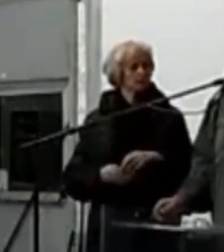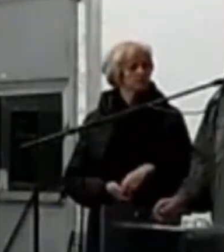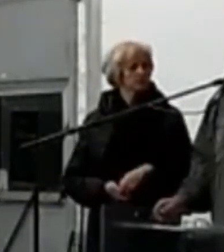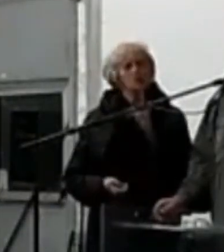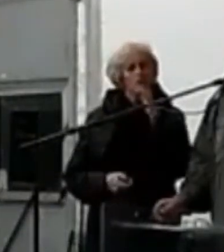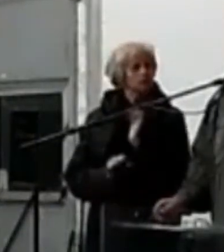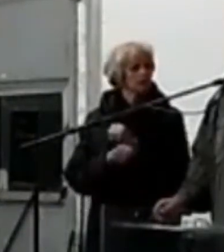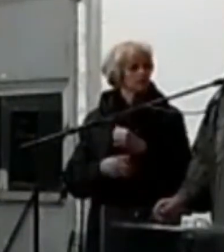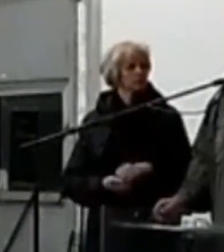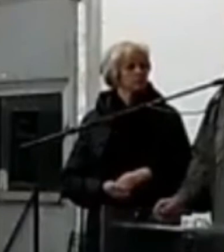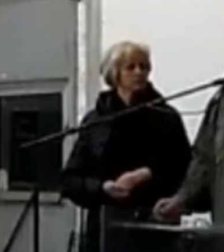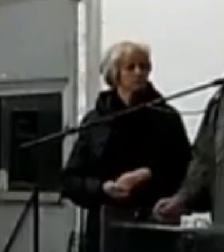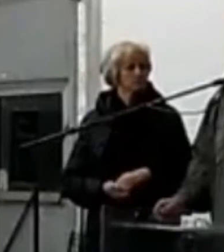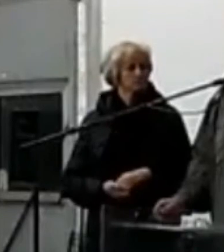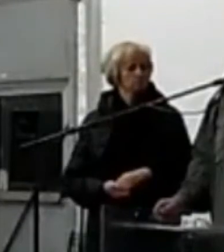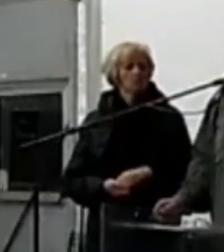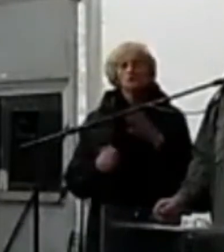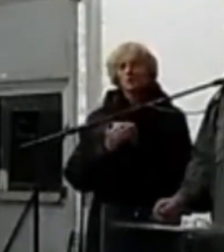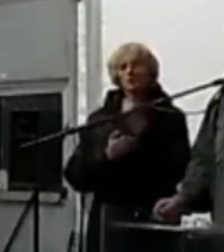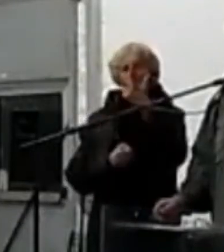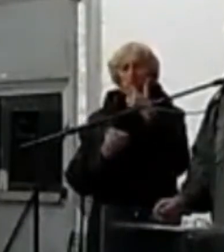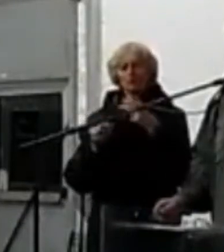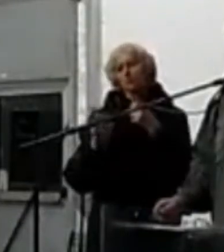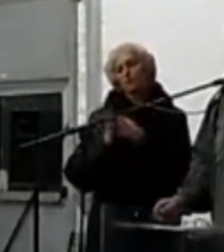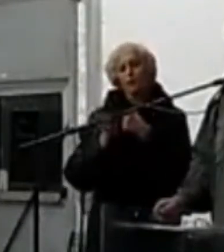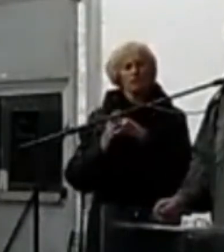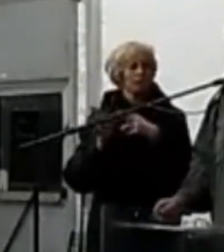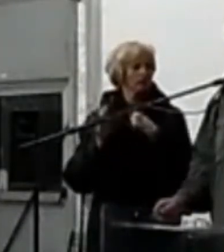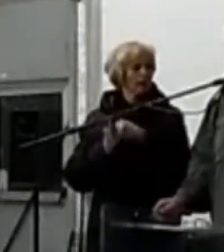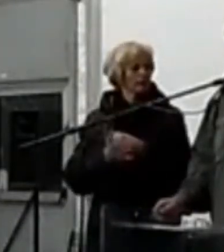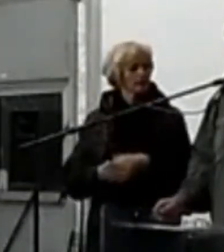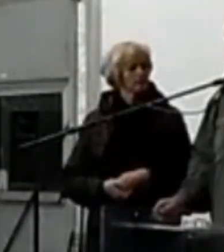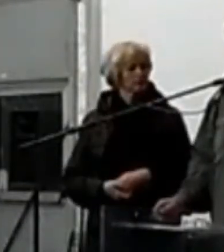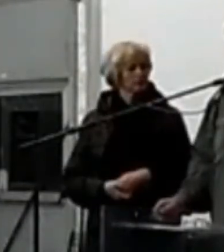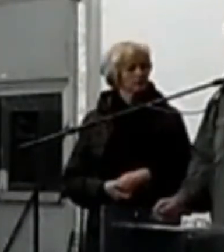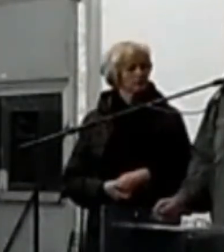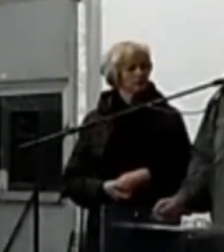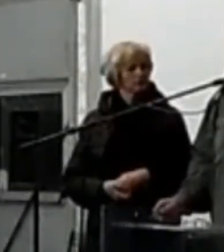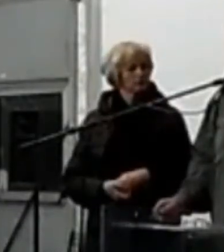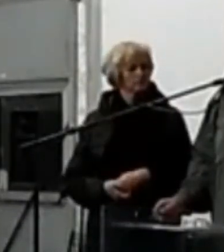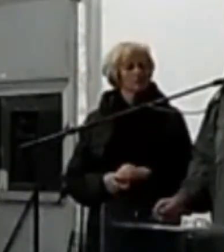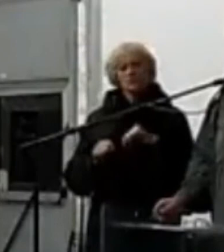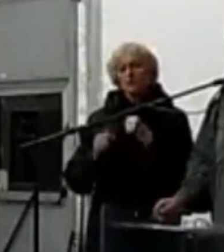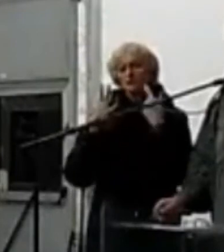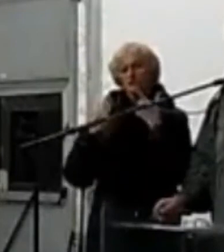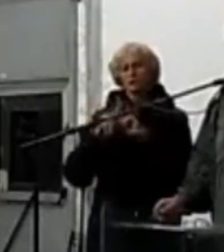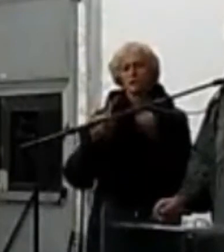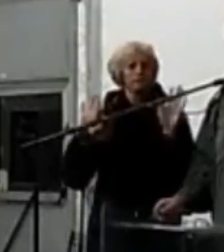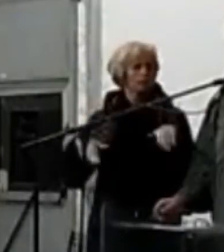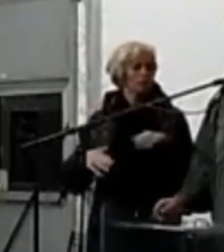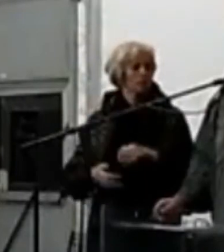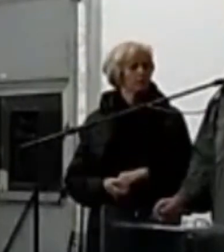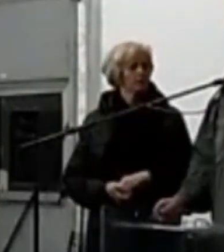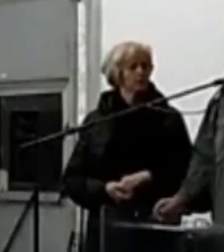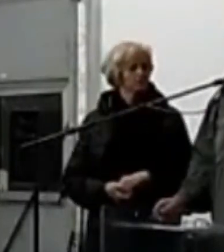Bosna i Hercegovina, pored 3 Nobelovca i 7 Oskarovaca, ima i 7 rasa golubova